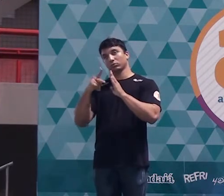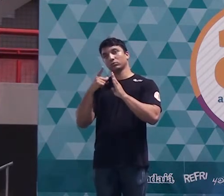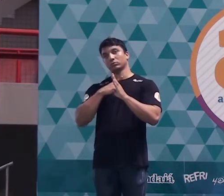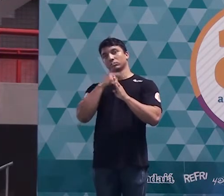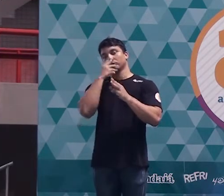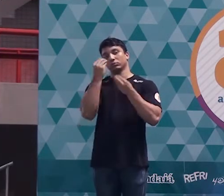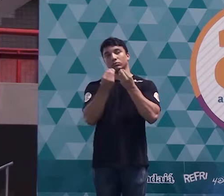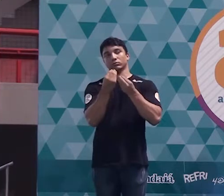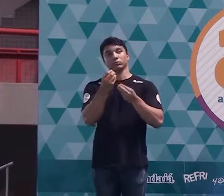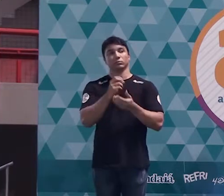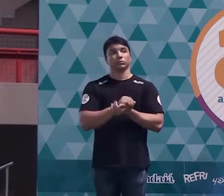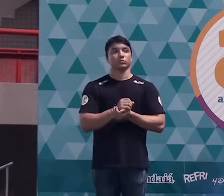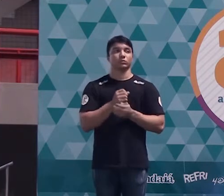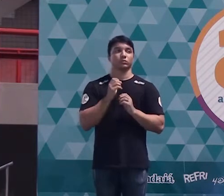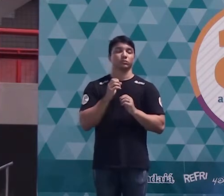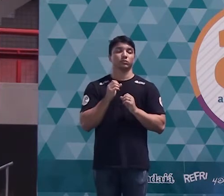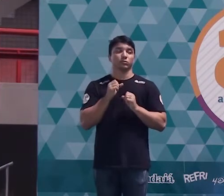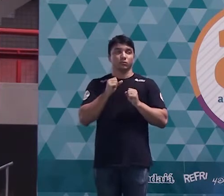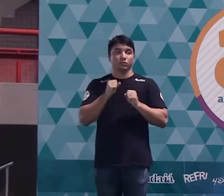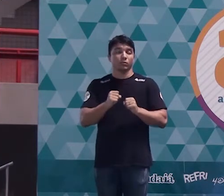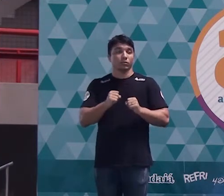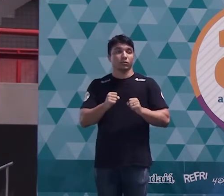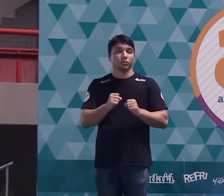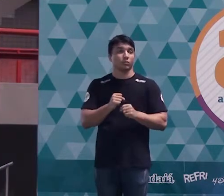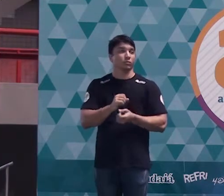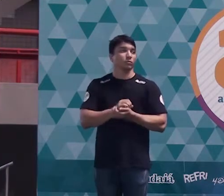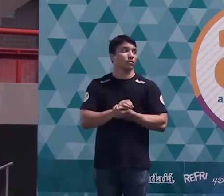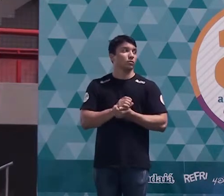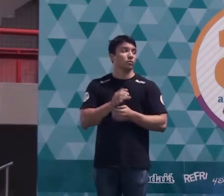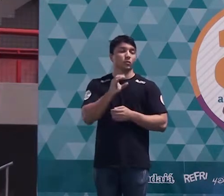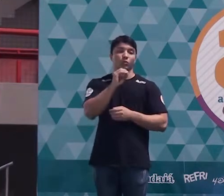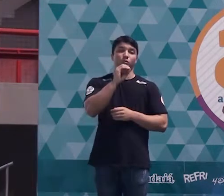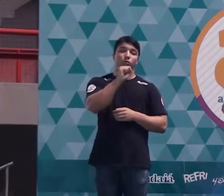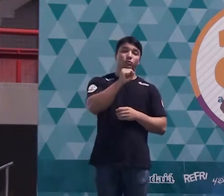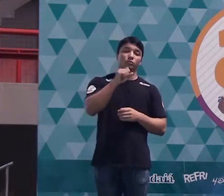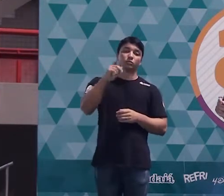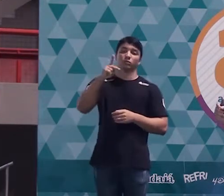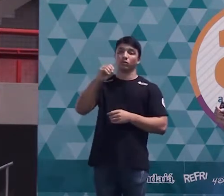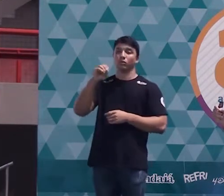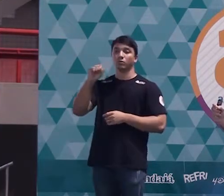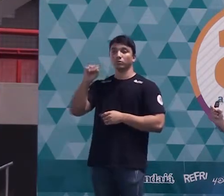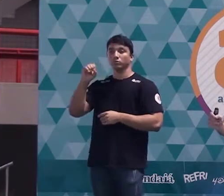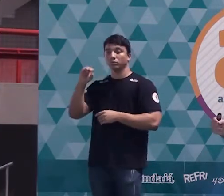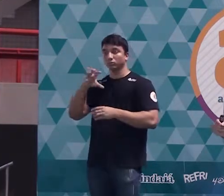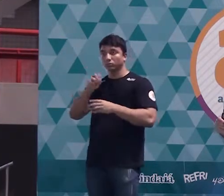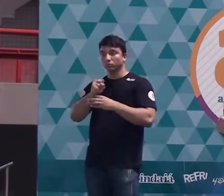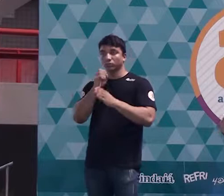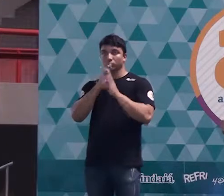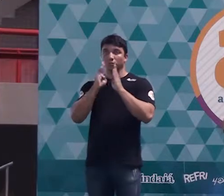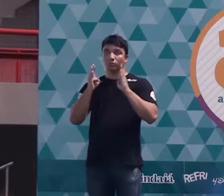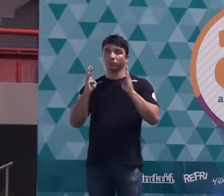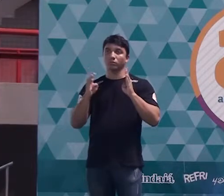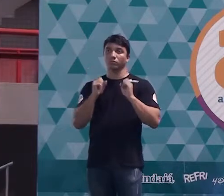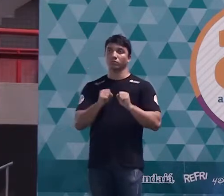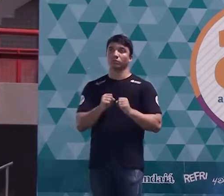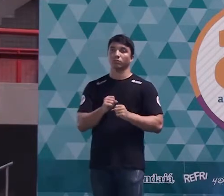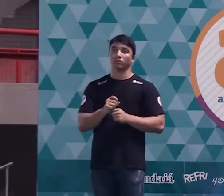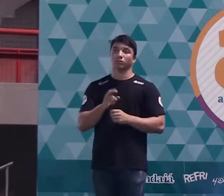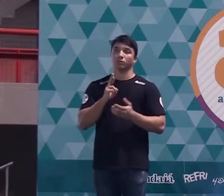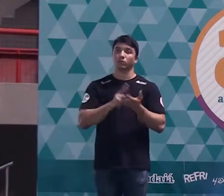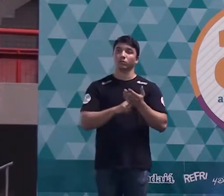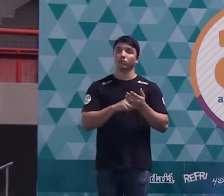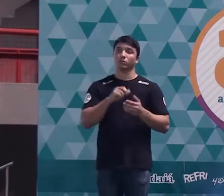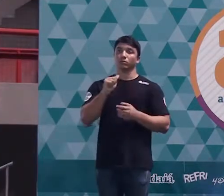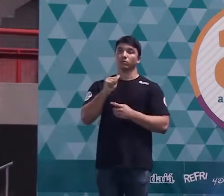Como é que ficaria? Já os posso retirar da biblioteca? É a